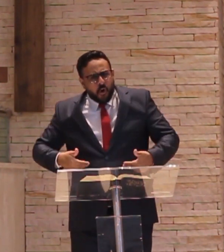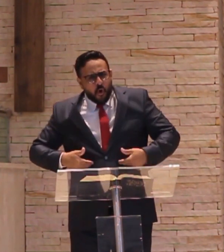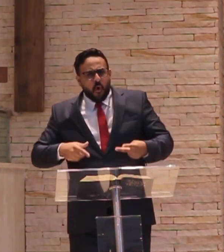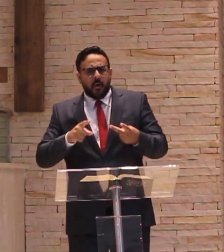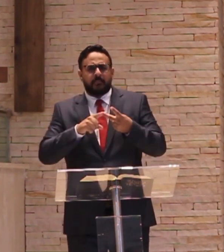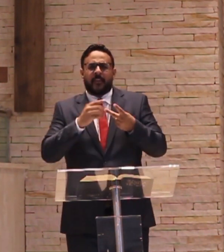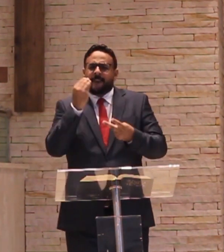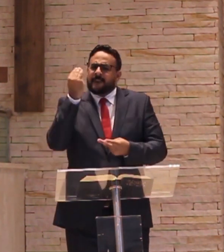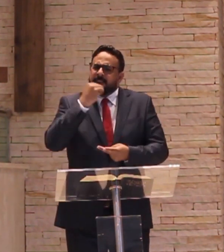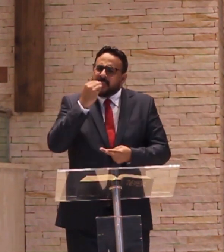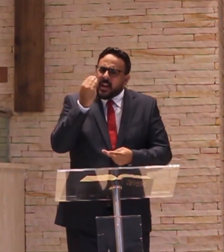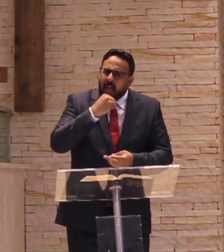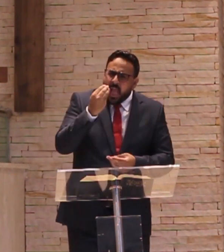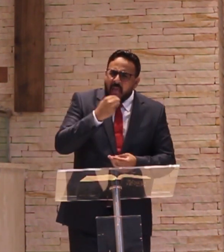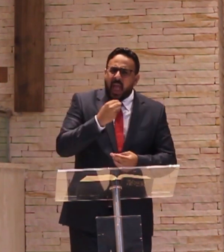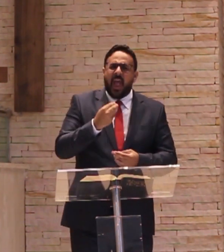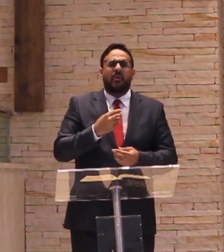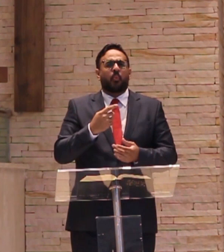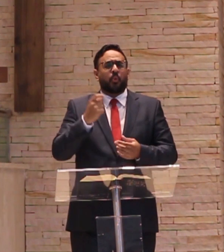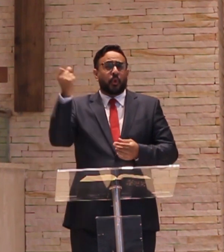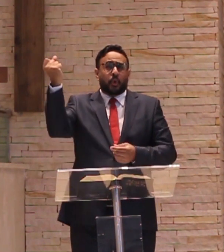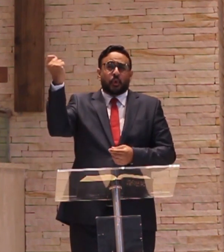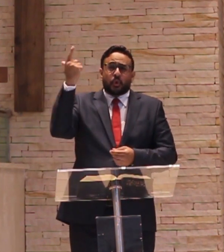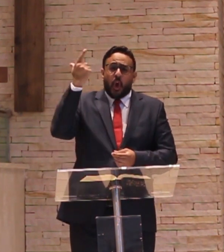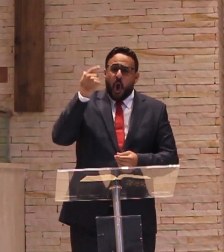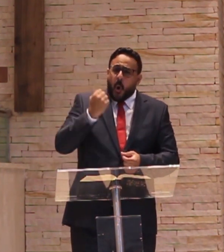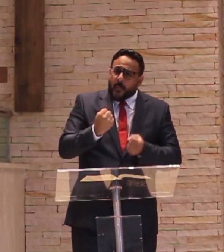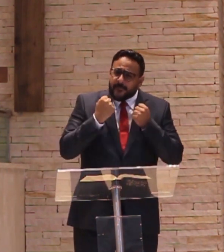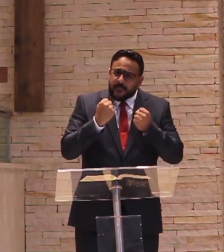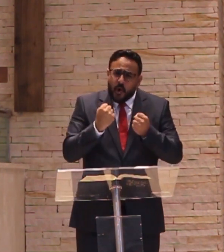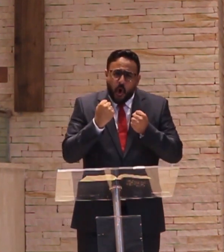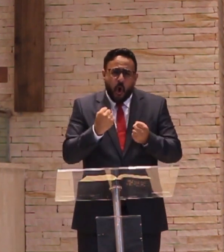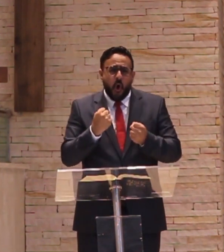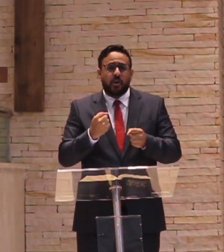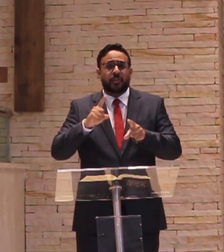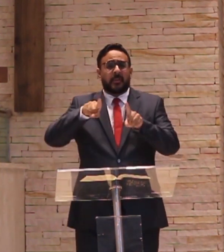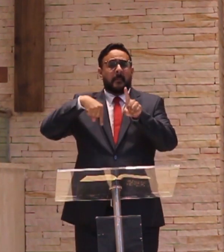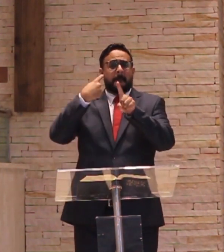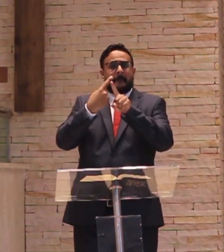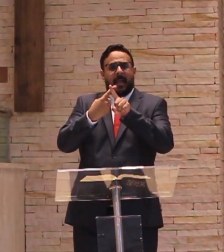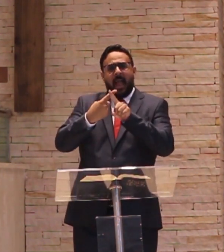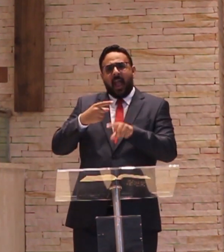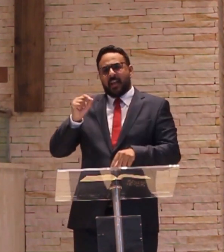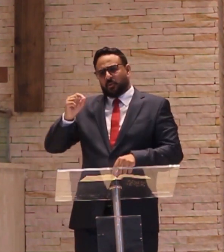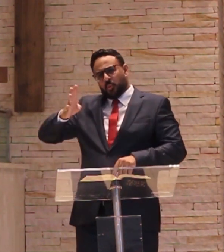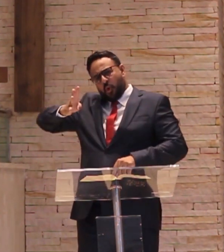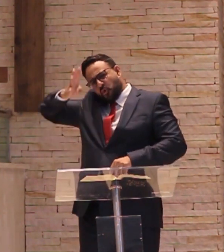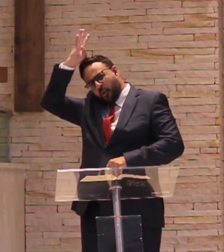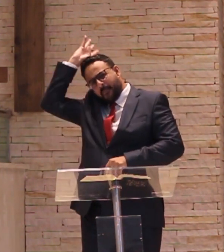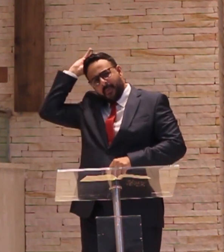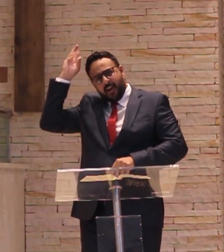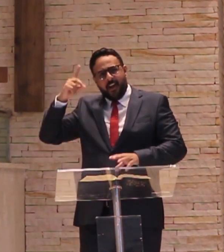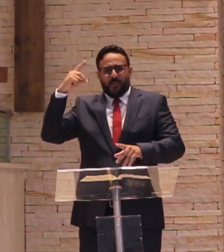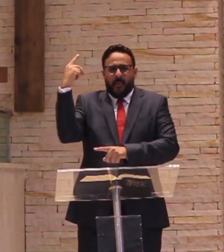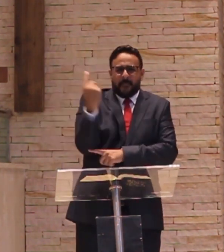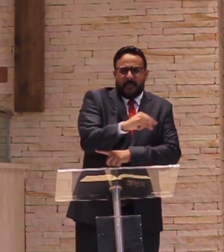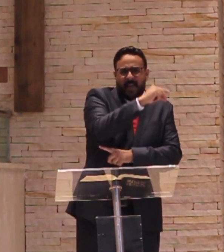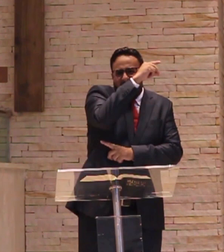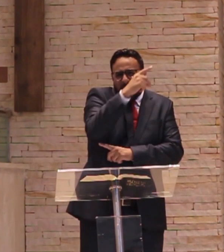ser torturado. Ele já estava com fome, já tinha passado muito tempo acordado, ele